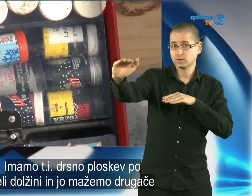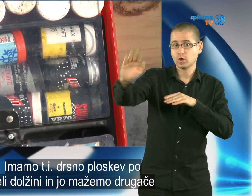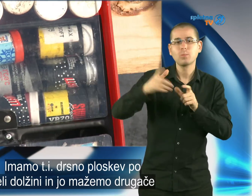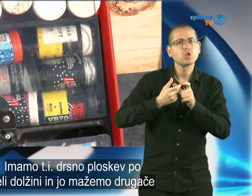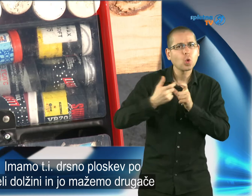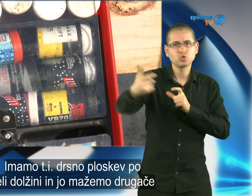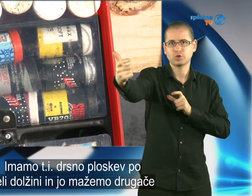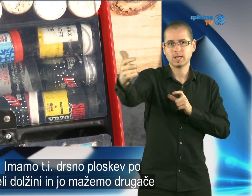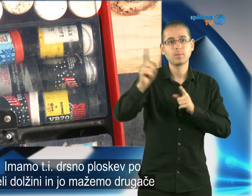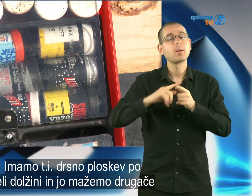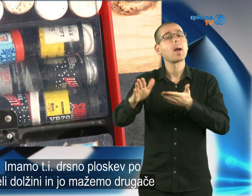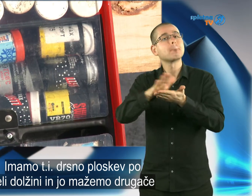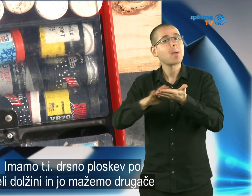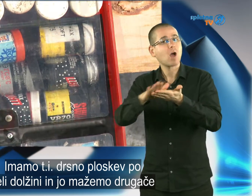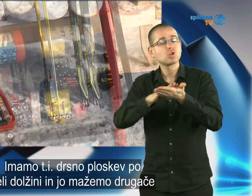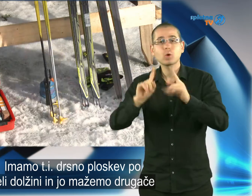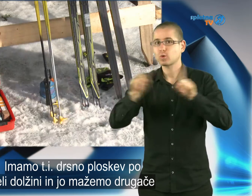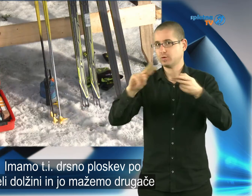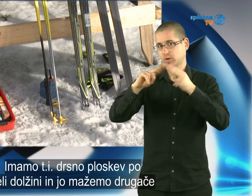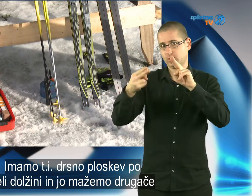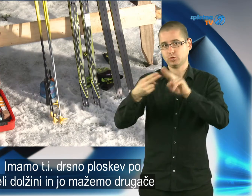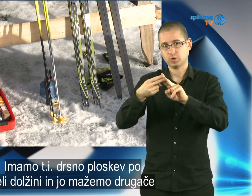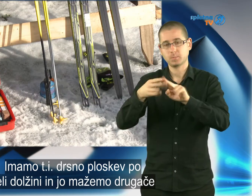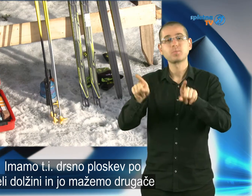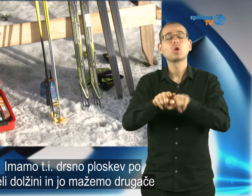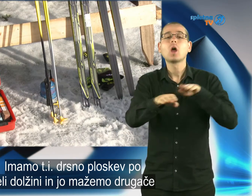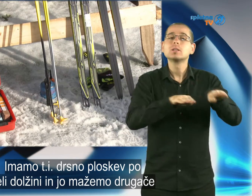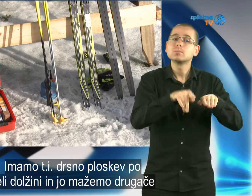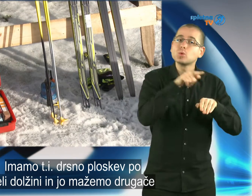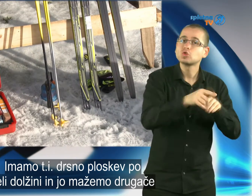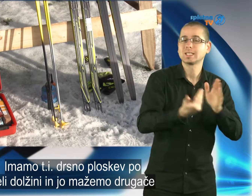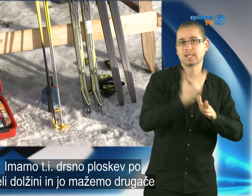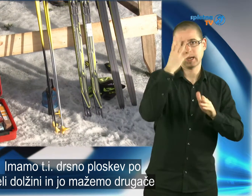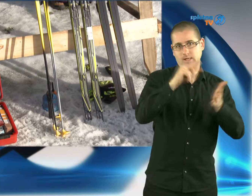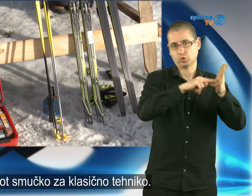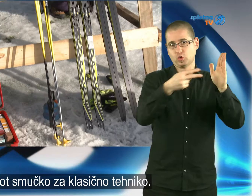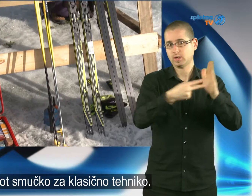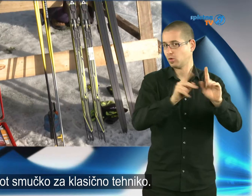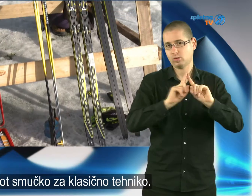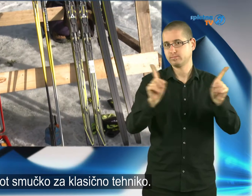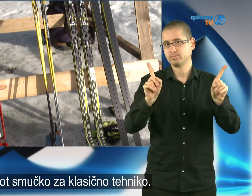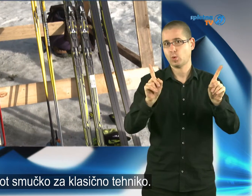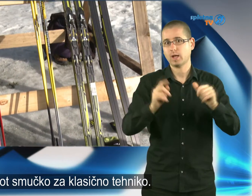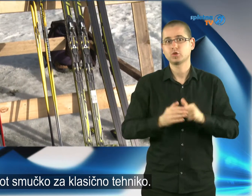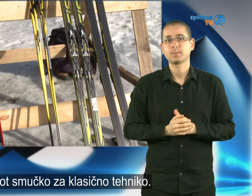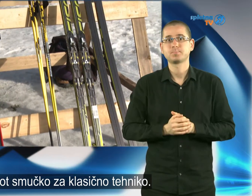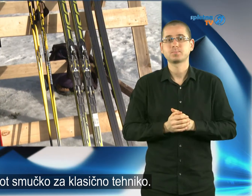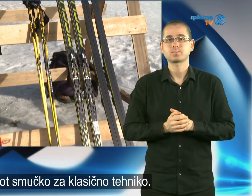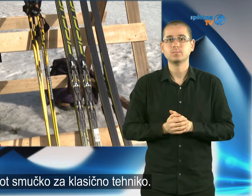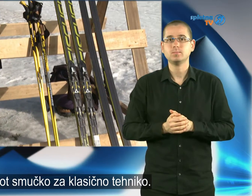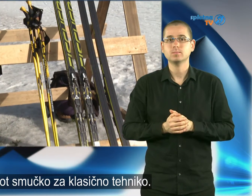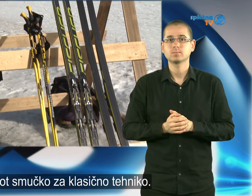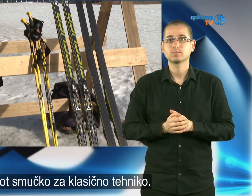imenovano drsno ploskev po celi dolžini in jo mažemo na drugačen način kot smučko za